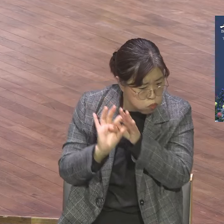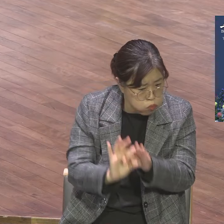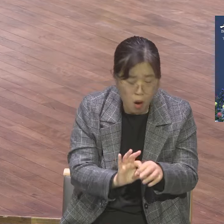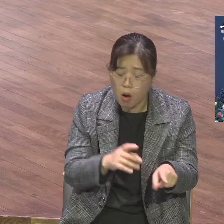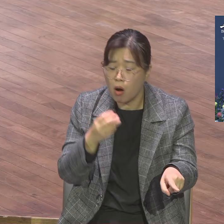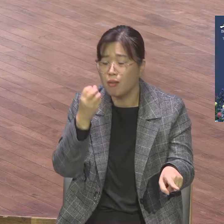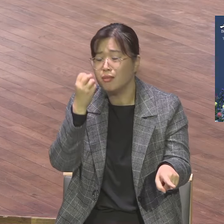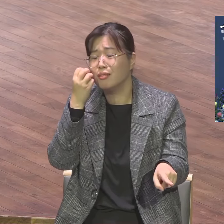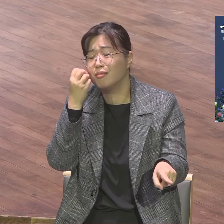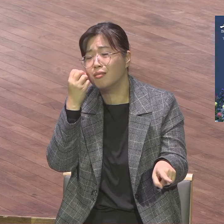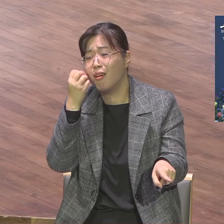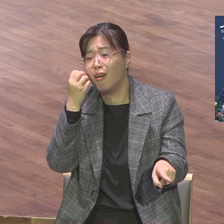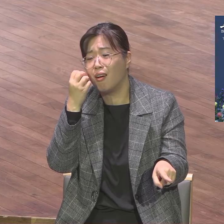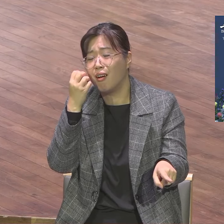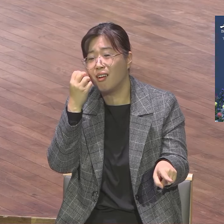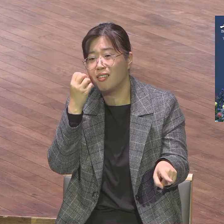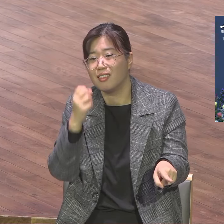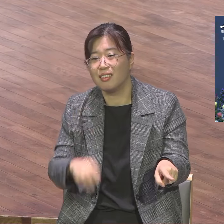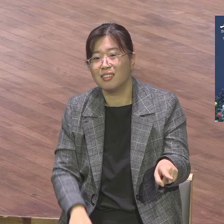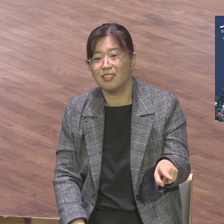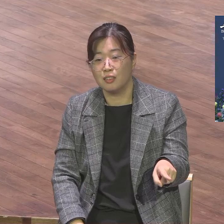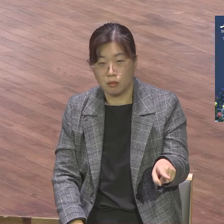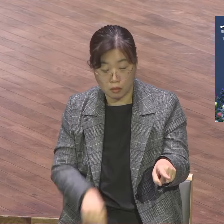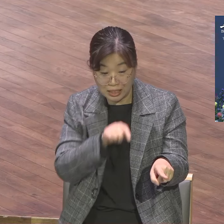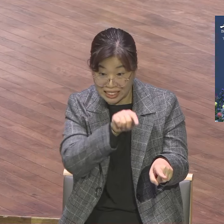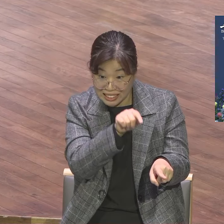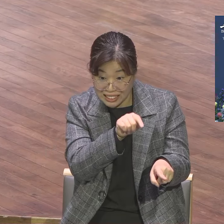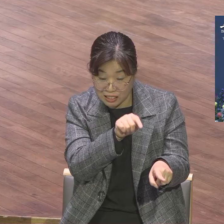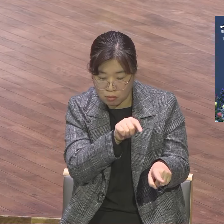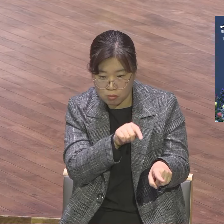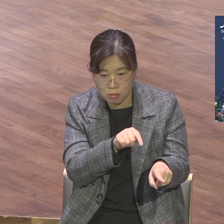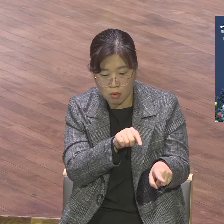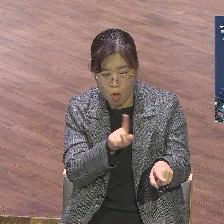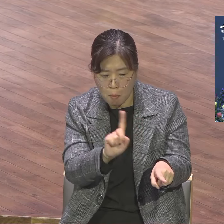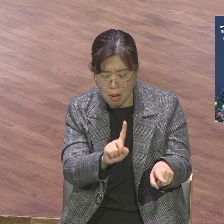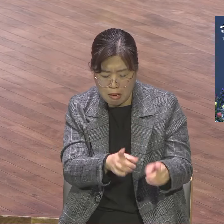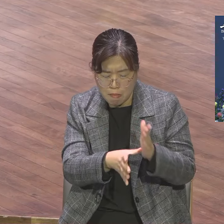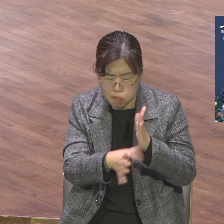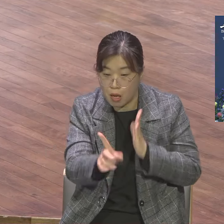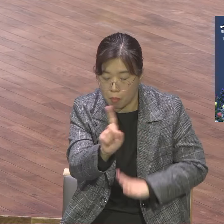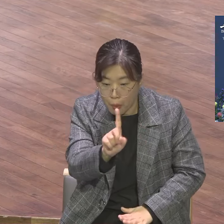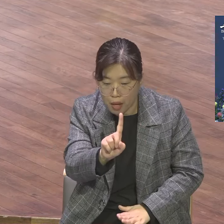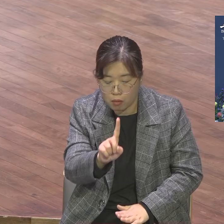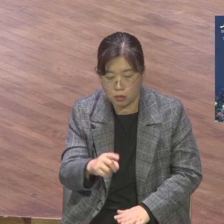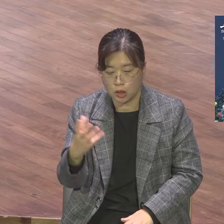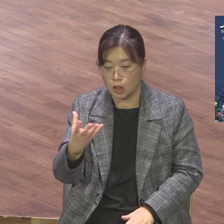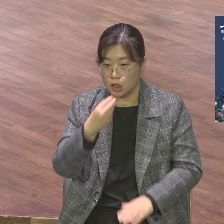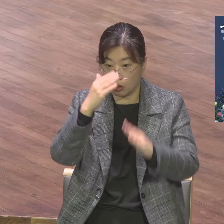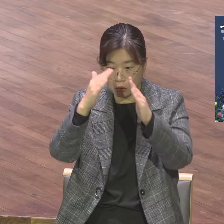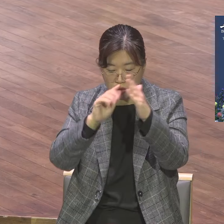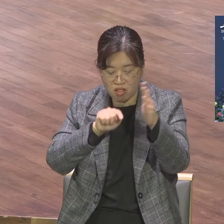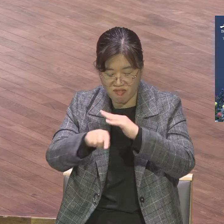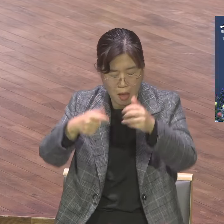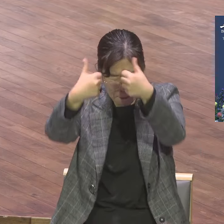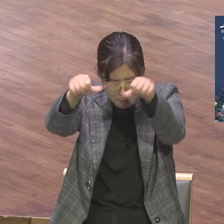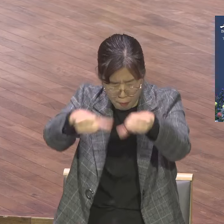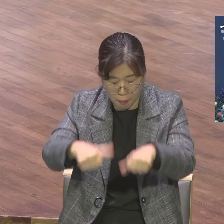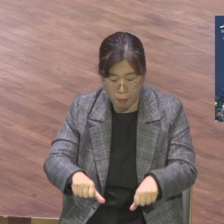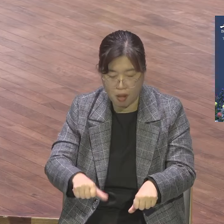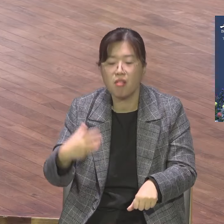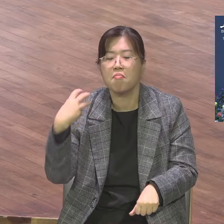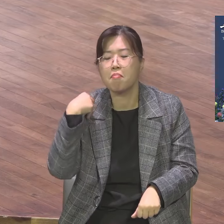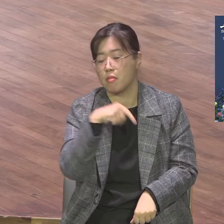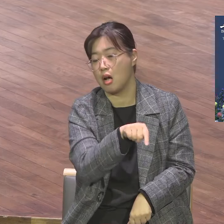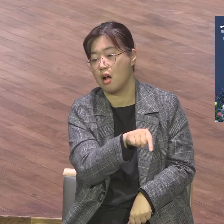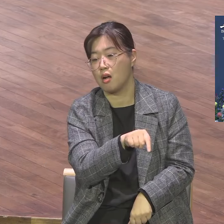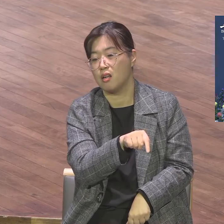성전 파괴예요. 성전을 파괴해. 교회를 파괴시켜. 교회를 무너뜨린 짓을 했어요.